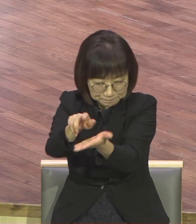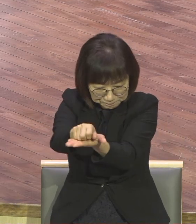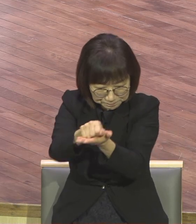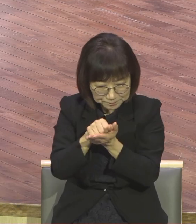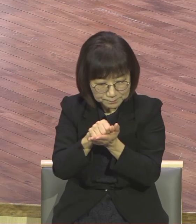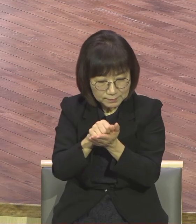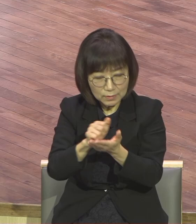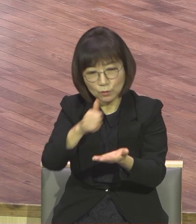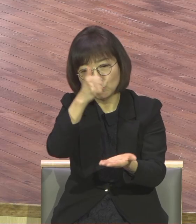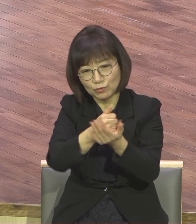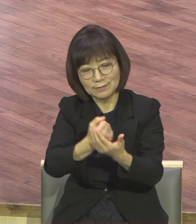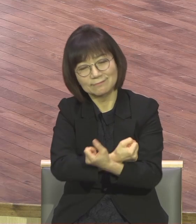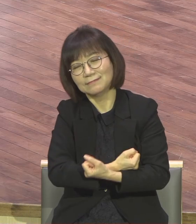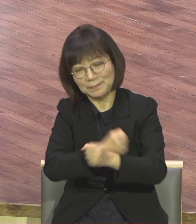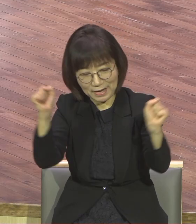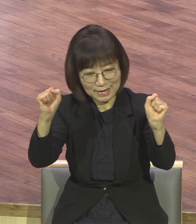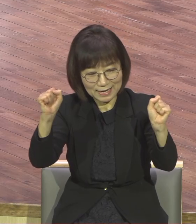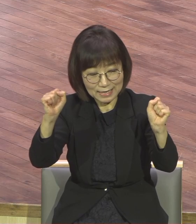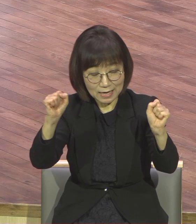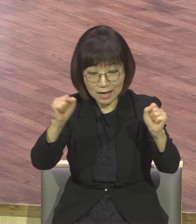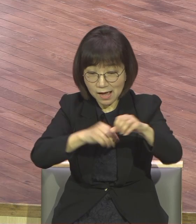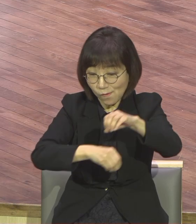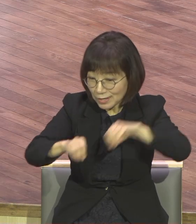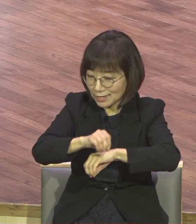죄로부터 해방되어 의에게 종이 되었느니라.